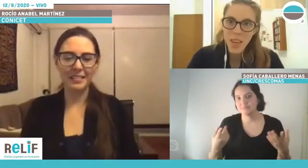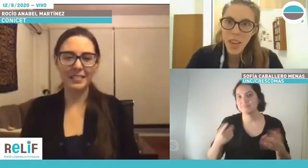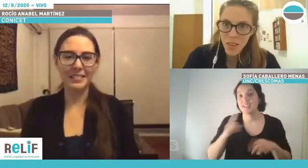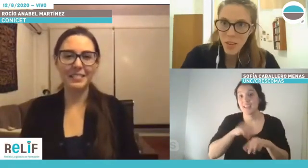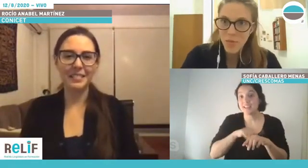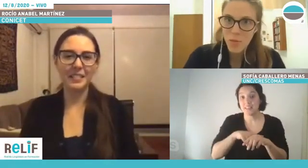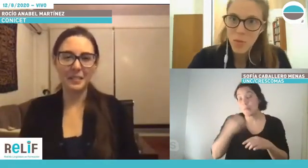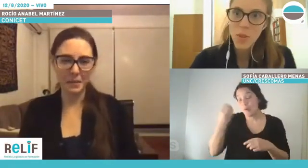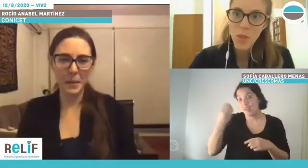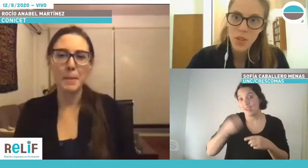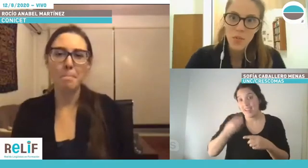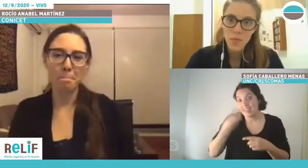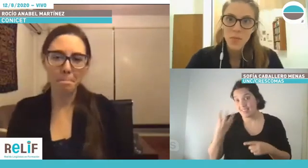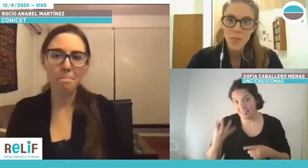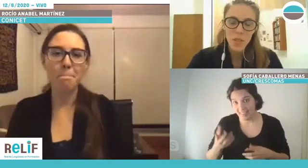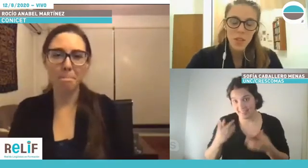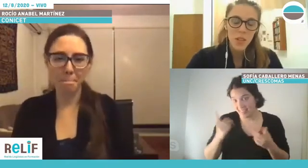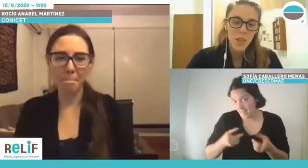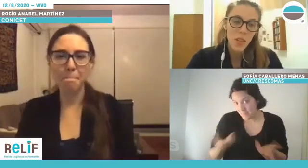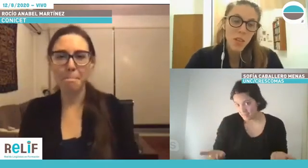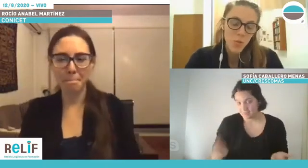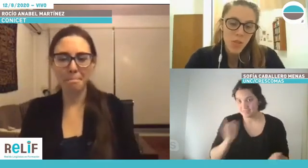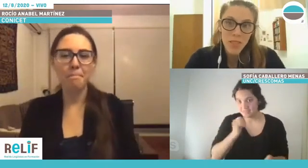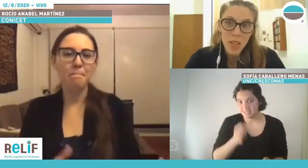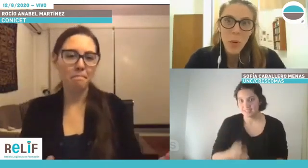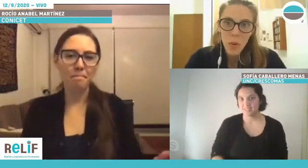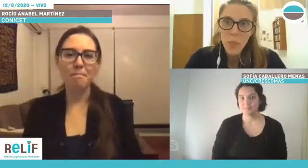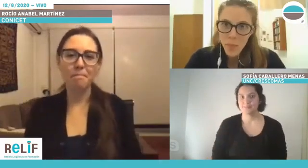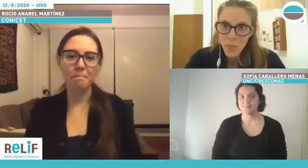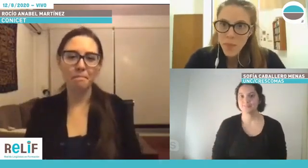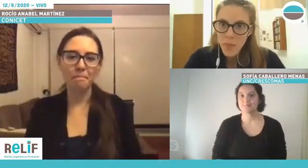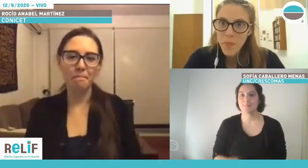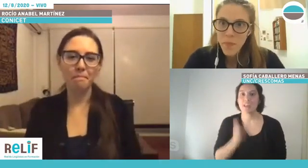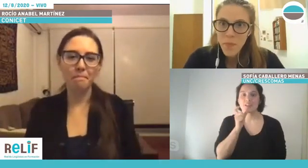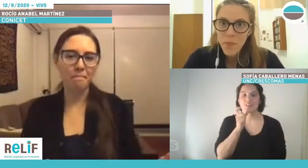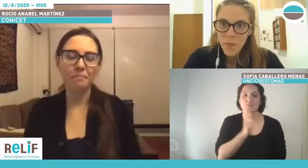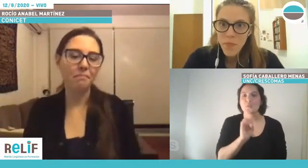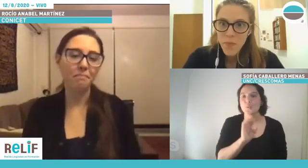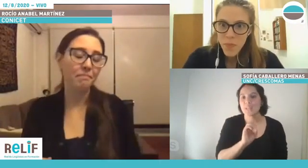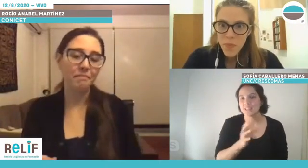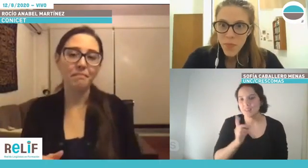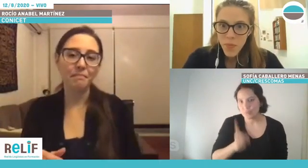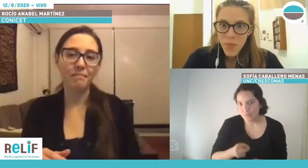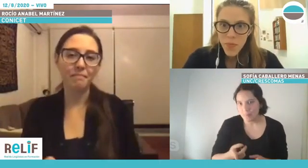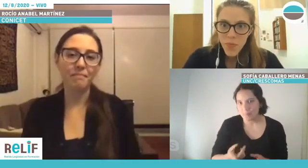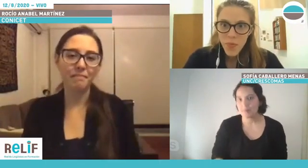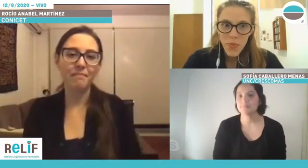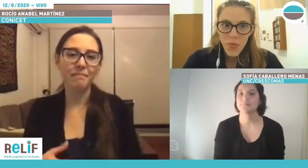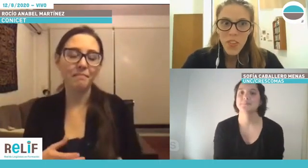y de cantidad, ¿no? Futuro y de sustantivo. Ujú.